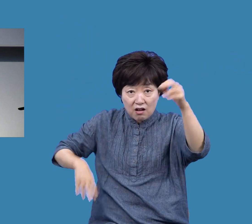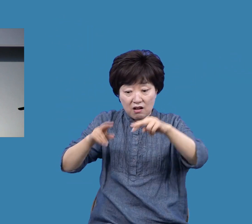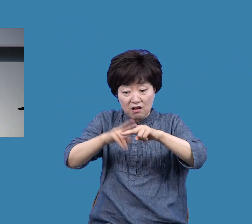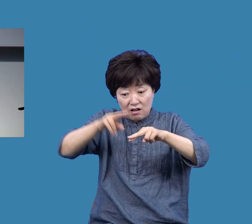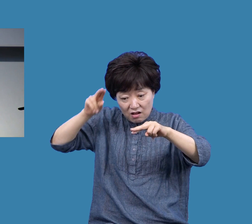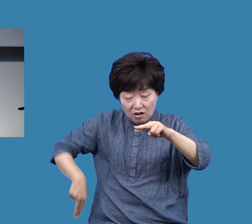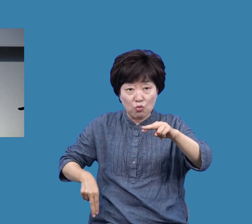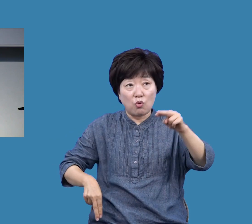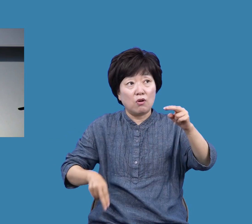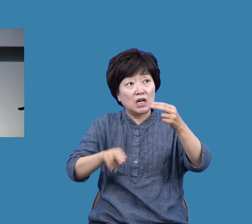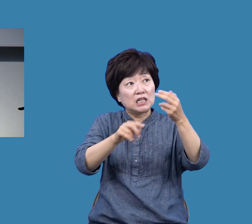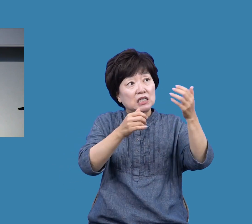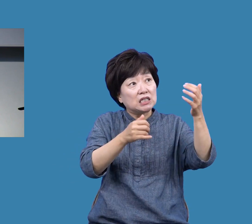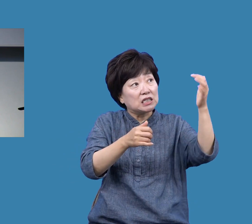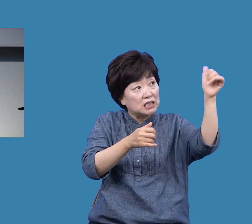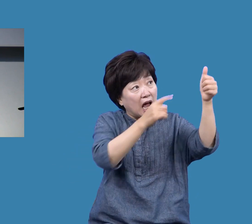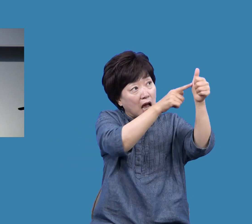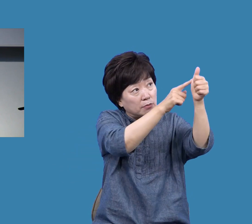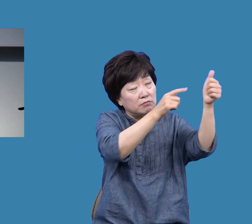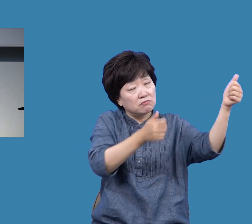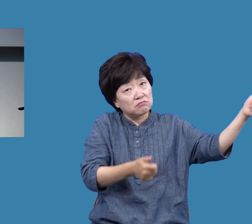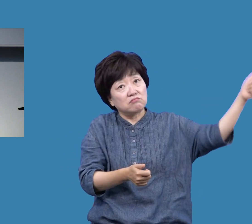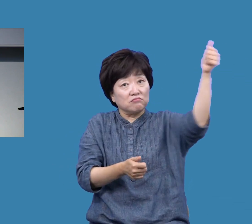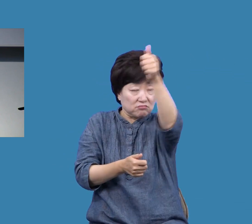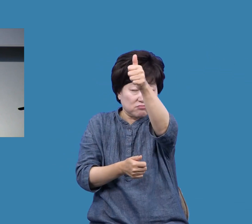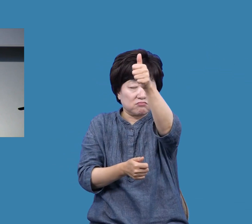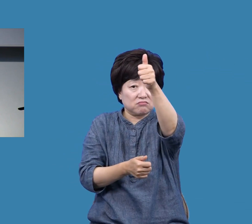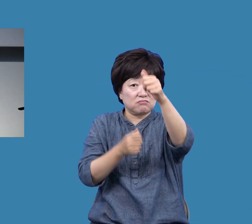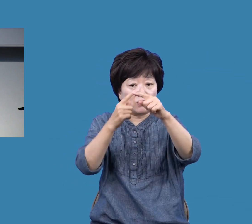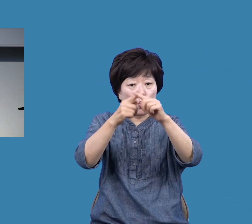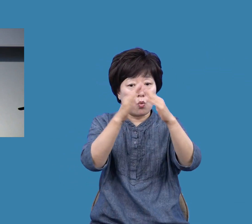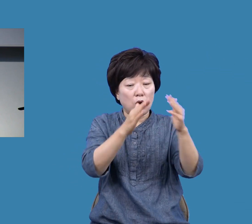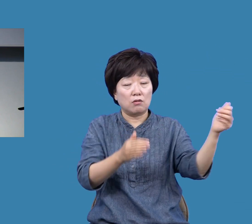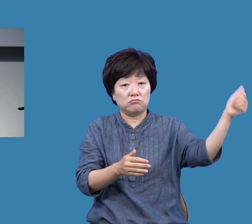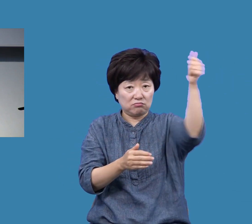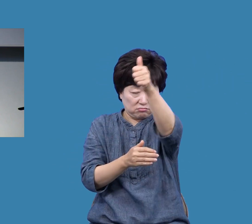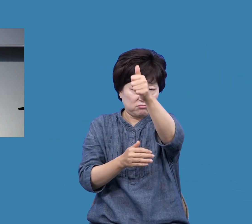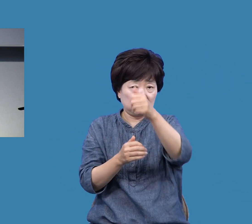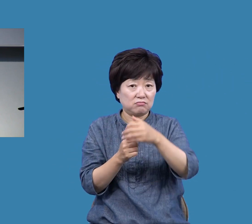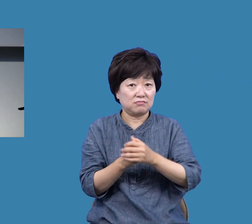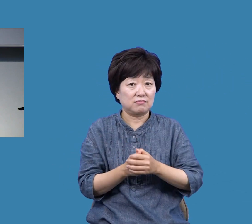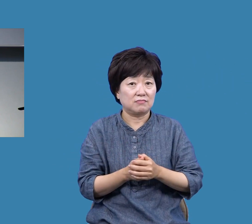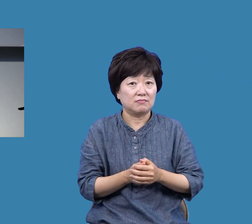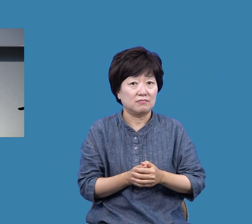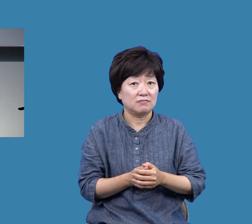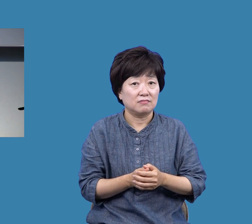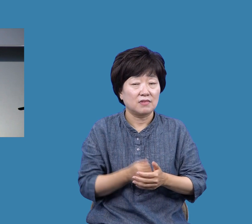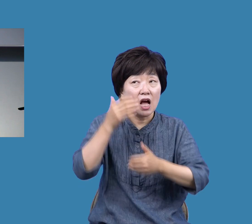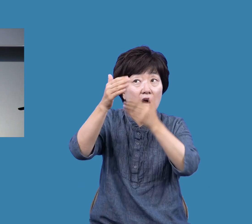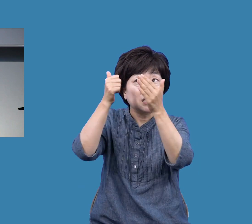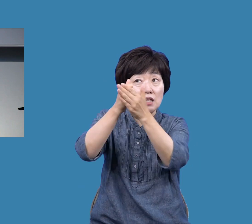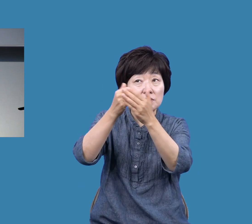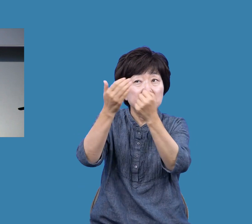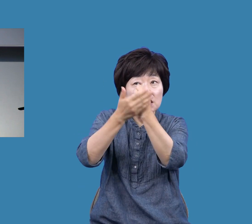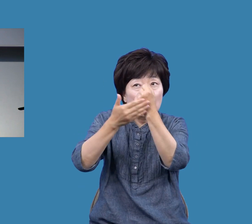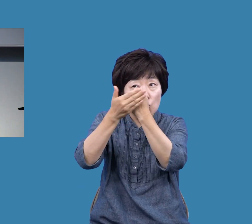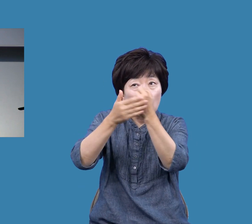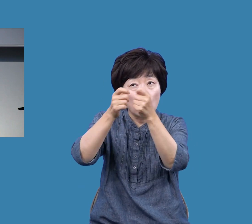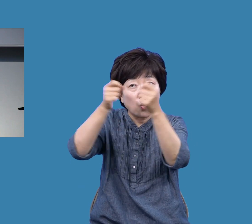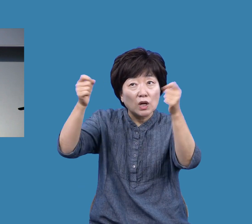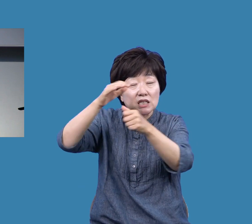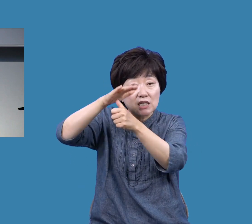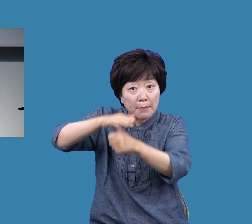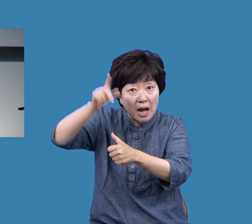뭐 당장 하루아침에 그렇게는 안 하시겠지만, 당장 하루아침에고, 왜냐 하나님은 은혜로우시고 오래 참으시기 때문에,